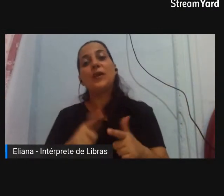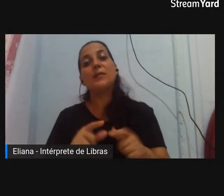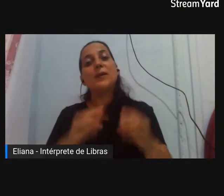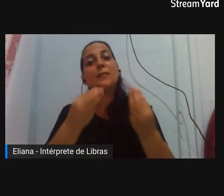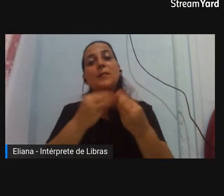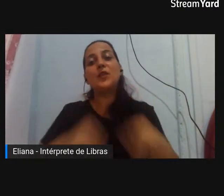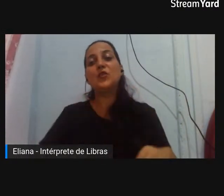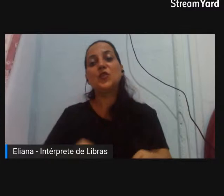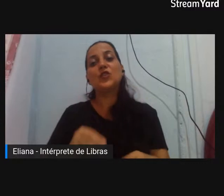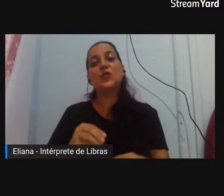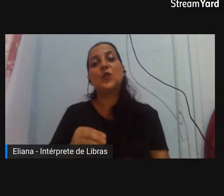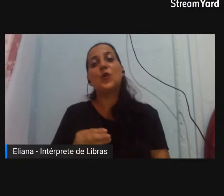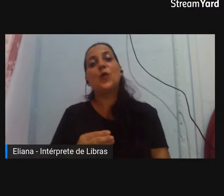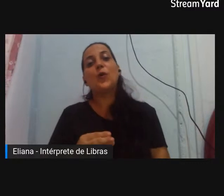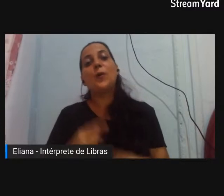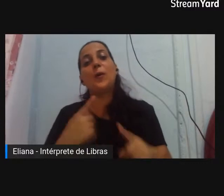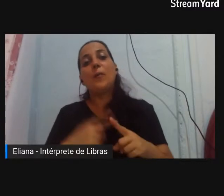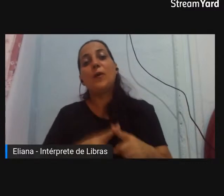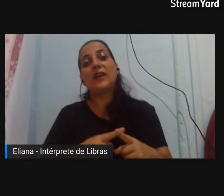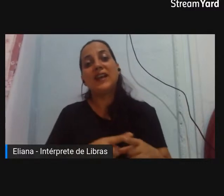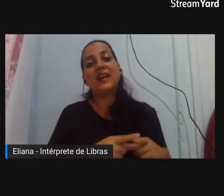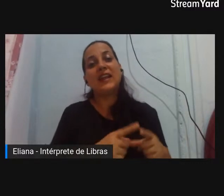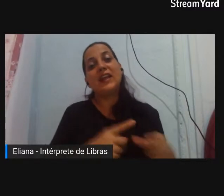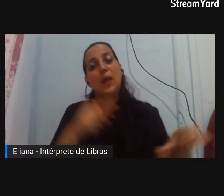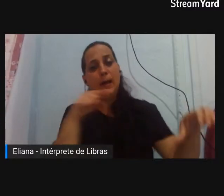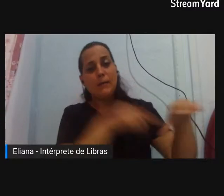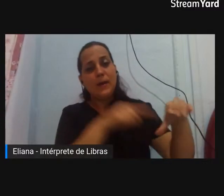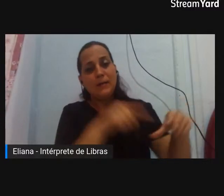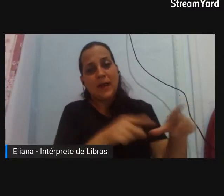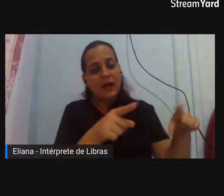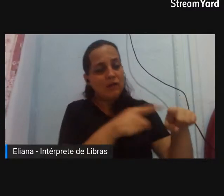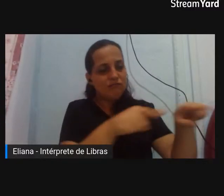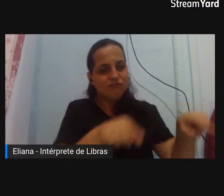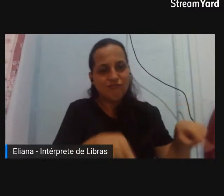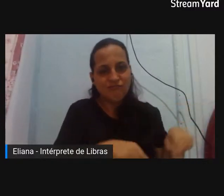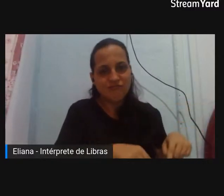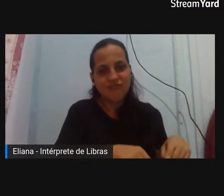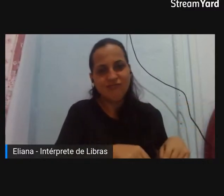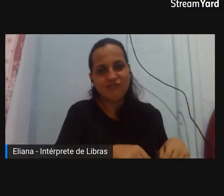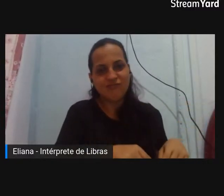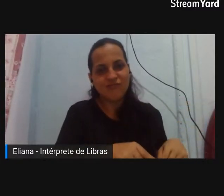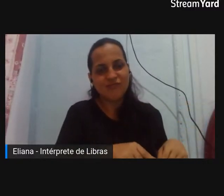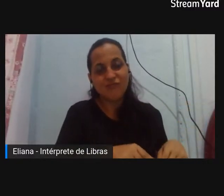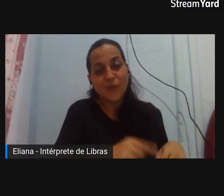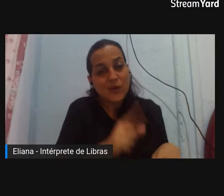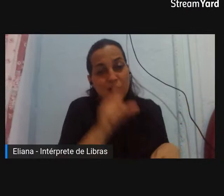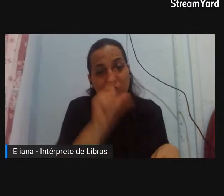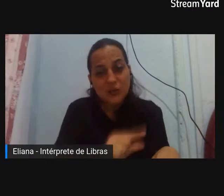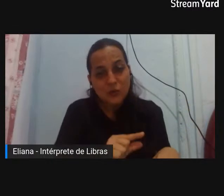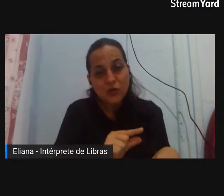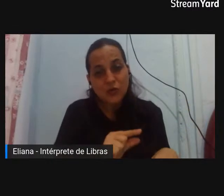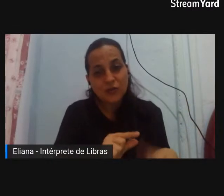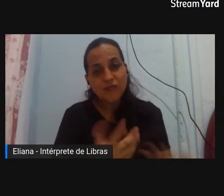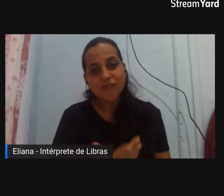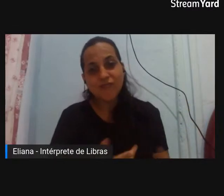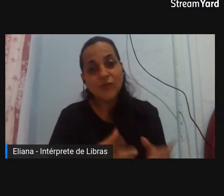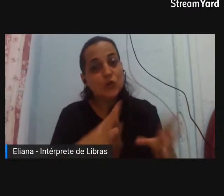a urbanização, os campinhos foram desaparecendo e, consequentemente, menos craques vão surgindo.